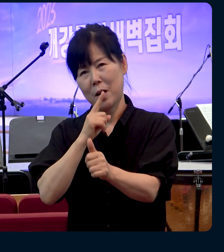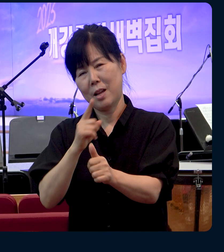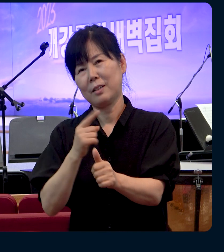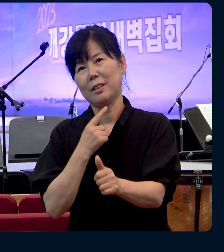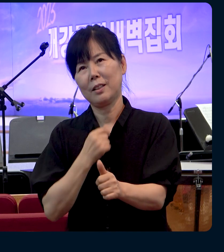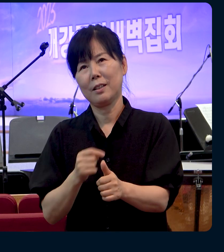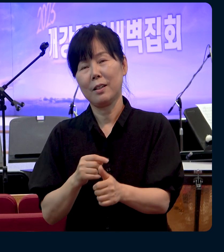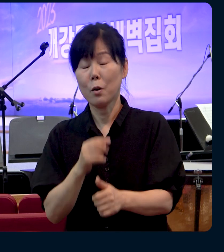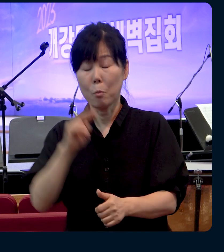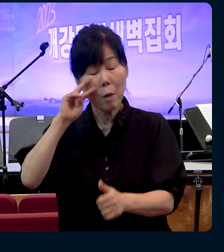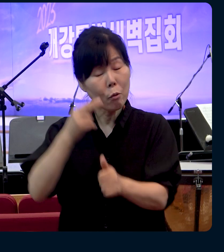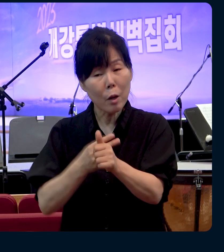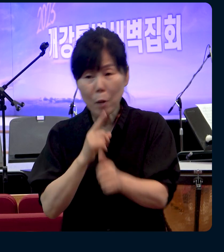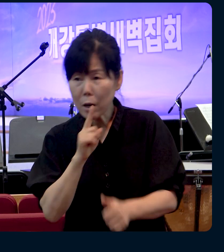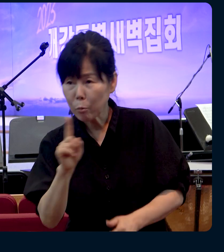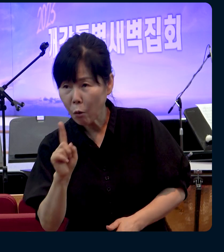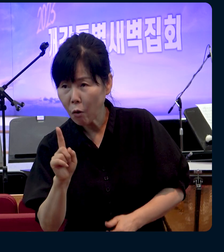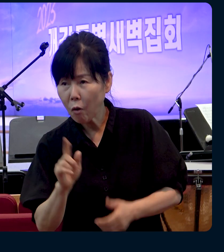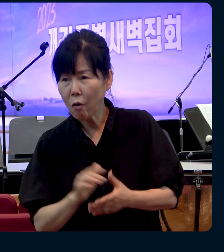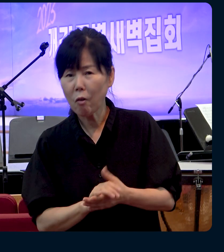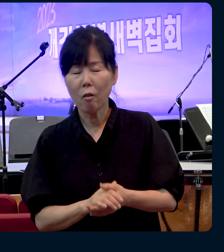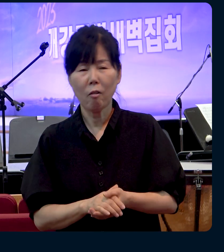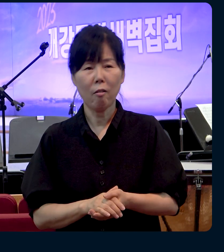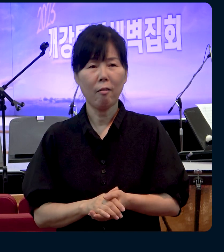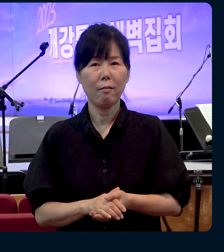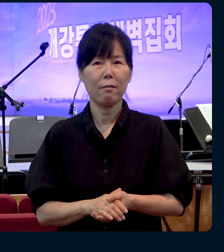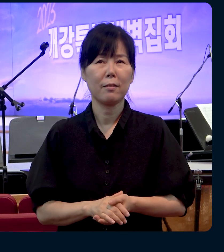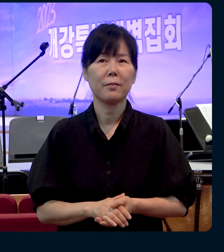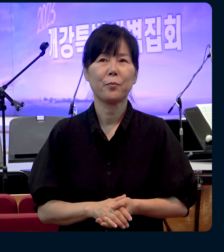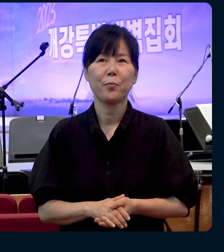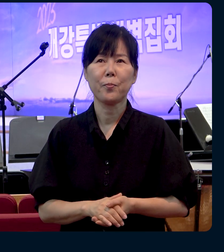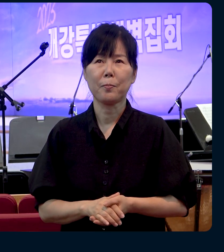아닙니까? 사도 바울이 뭐예요?